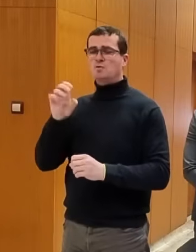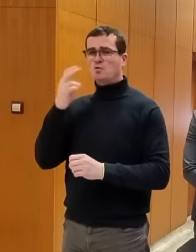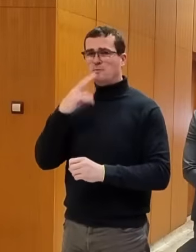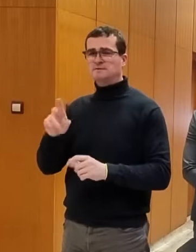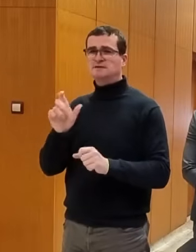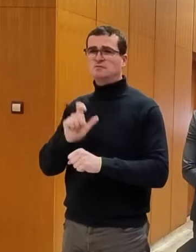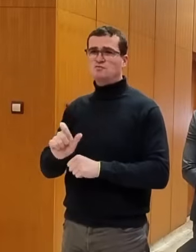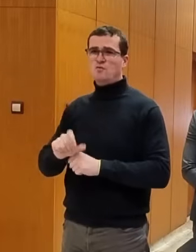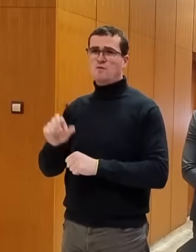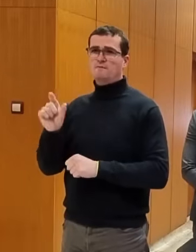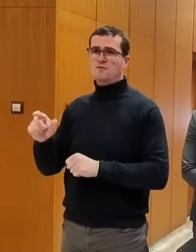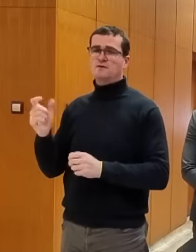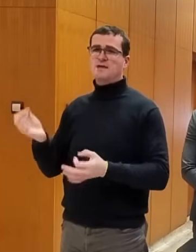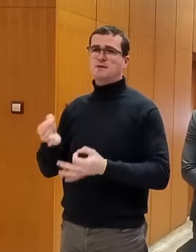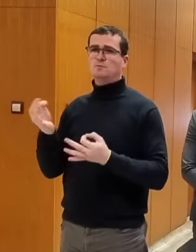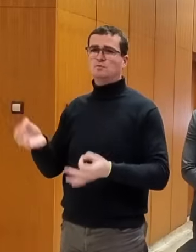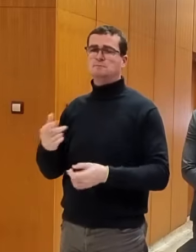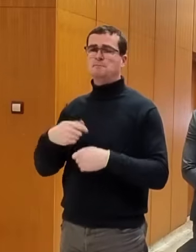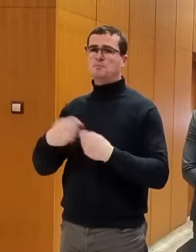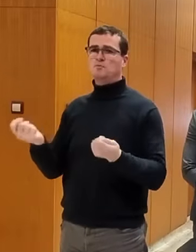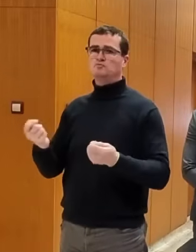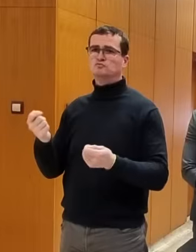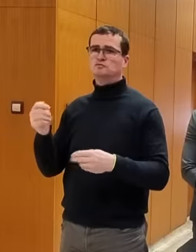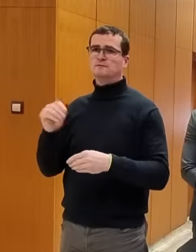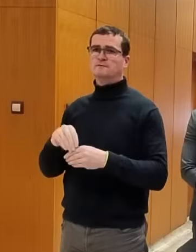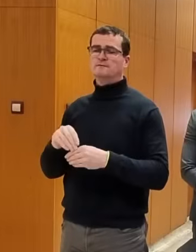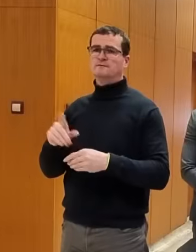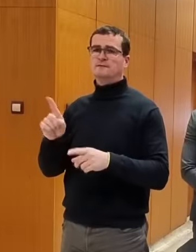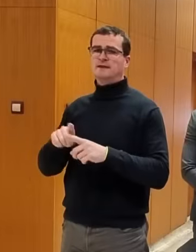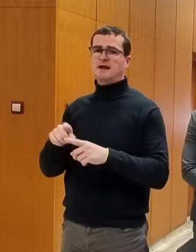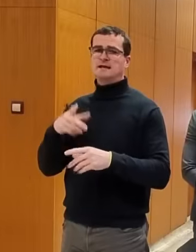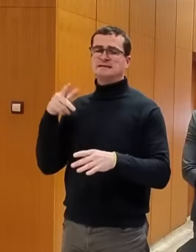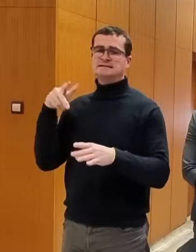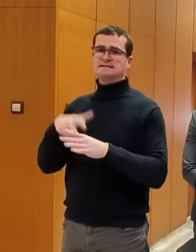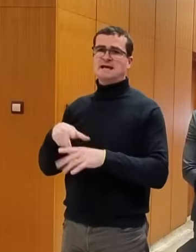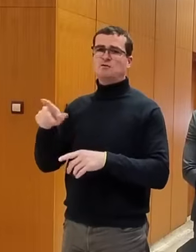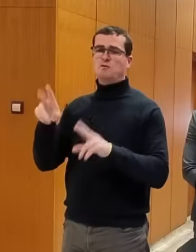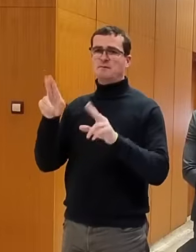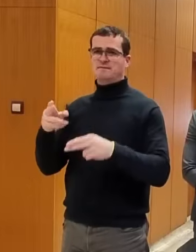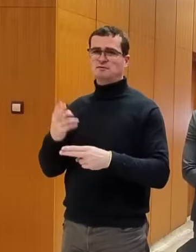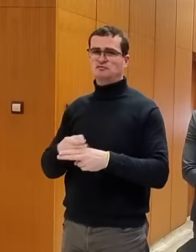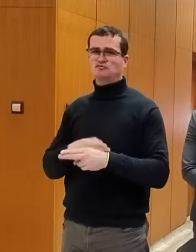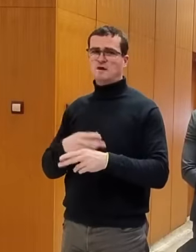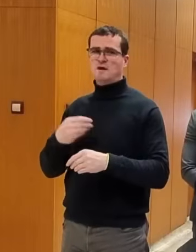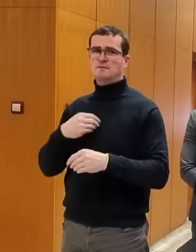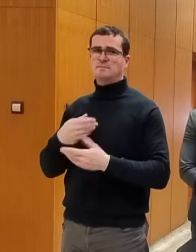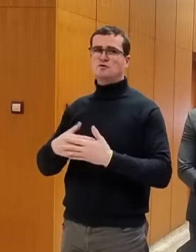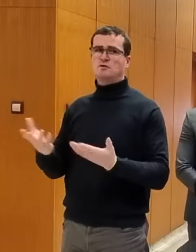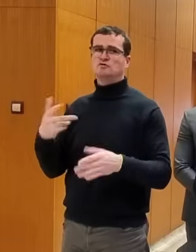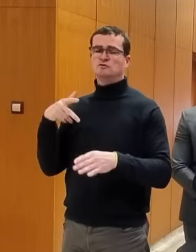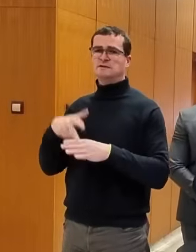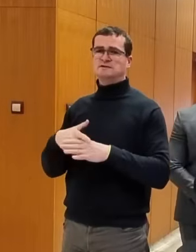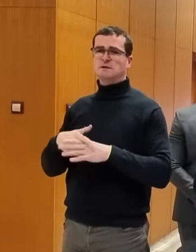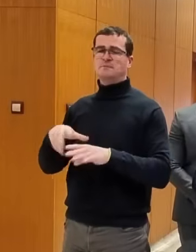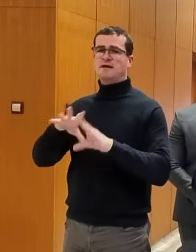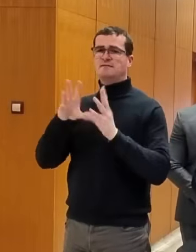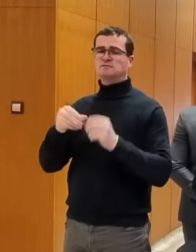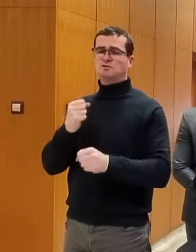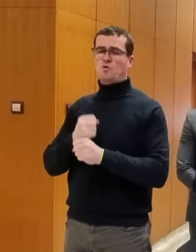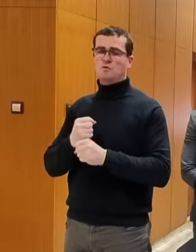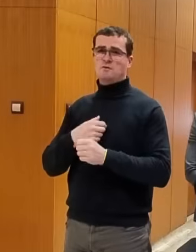komisia odôvodniť nejakým spôsobom porušovanie nejakých zásahov do právneho štátu, pretože my do ničoho nezasahujeme. Všetky